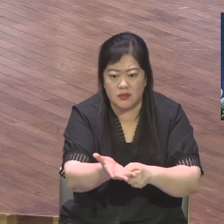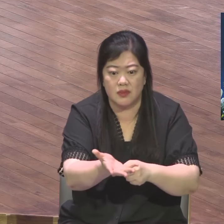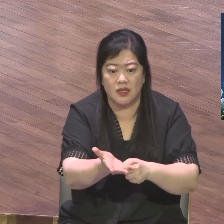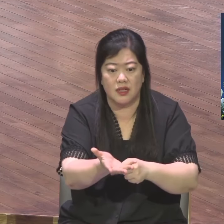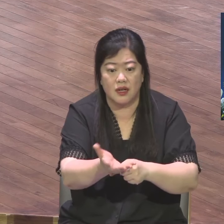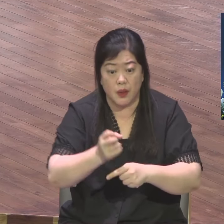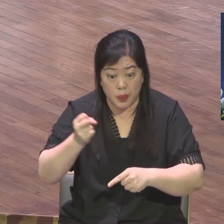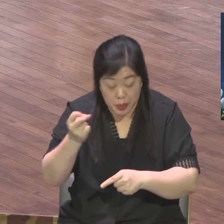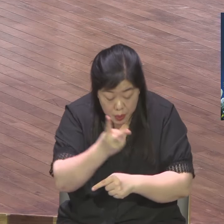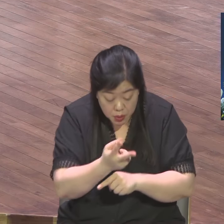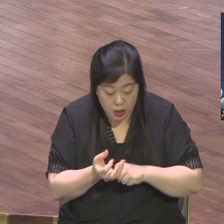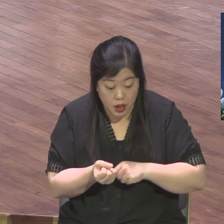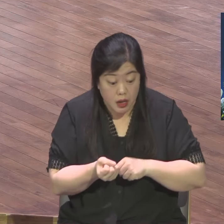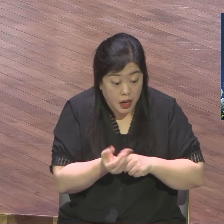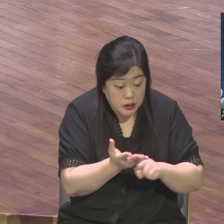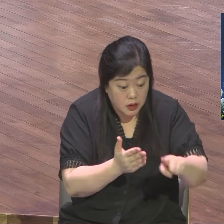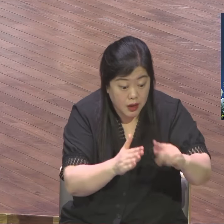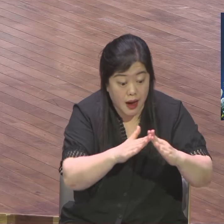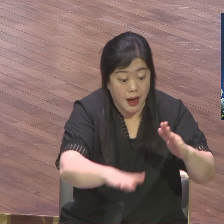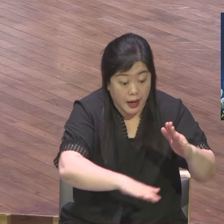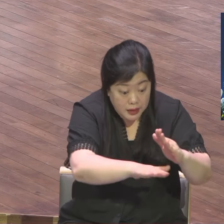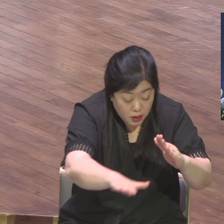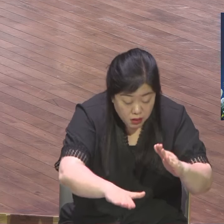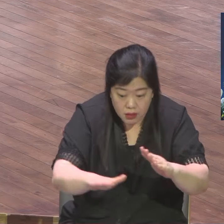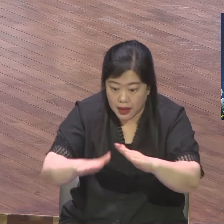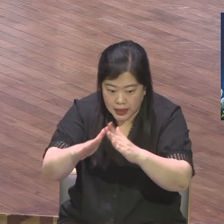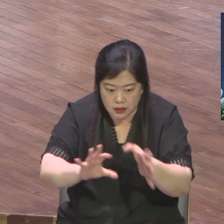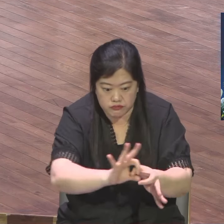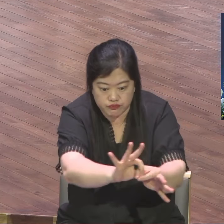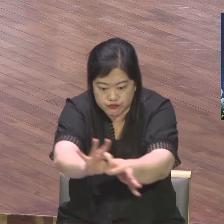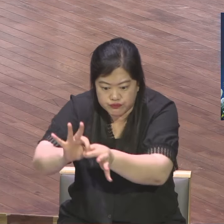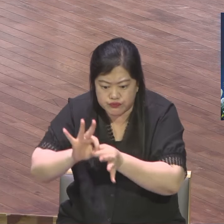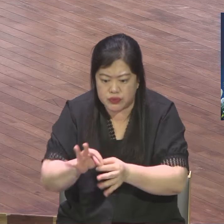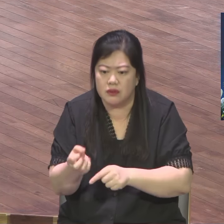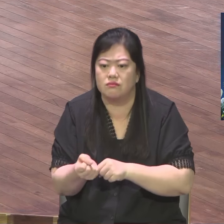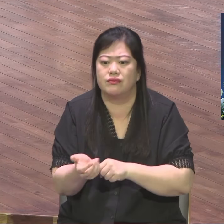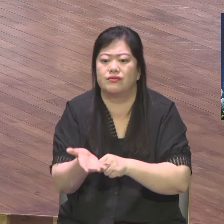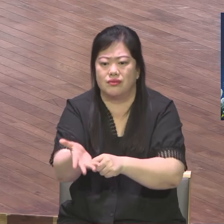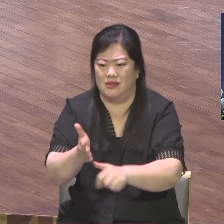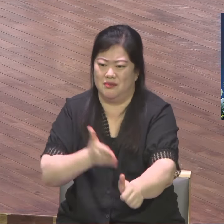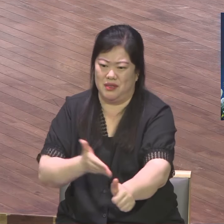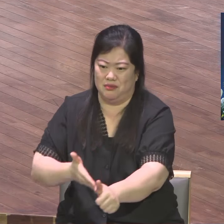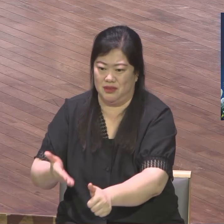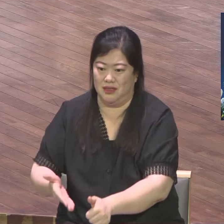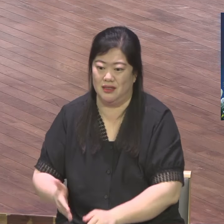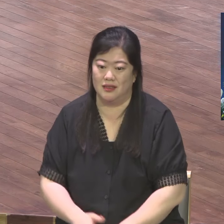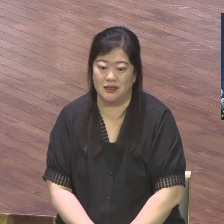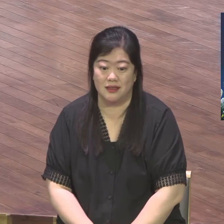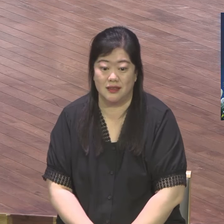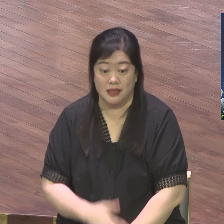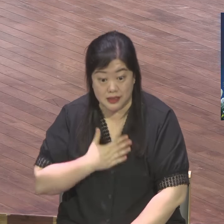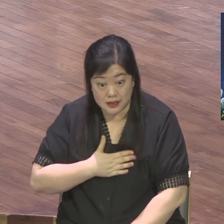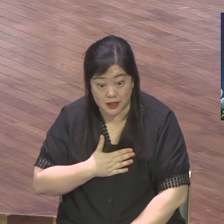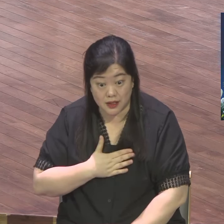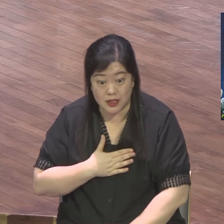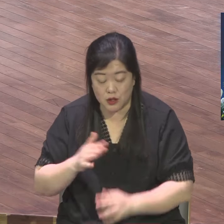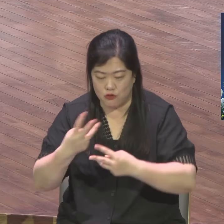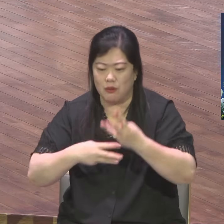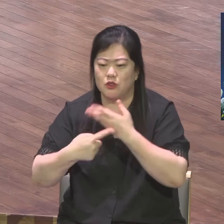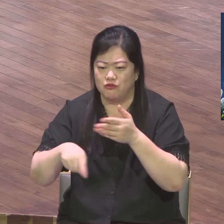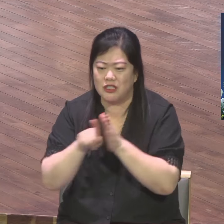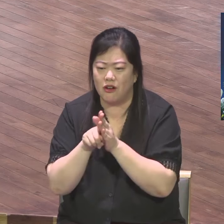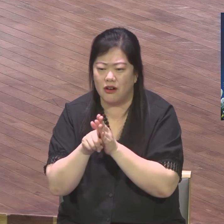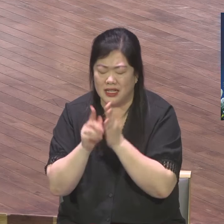가정, 그 가정 하나님 나라 확장에 시대적 대표적 기념지적으로 쓰임 받을 수 있도록 기도해 주시기를 주님으로